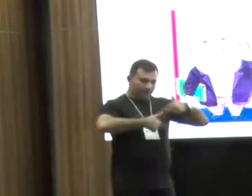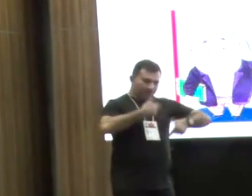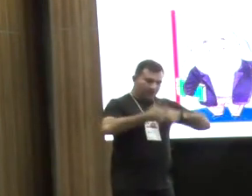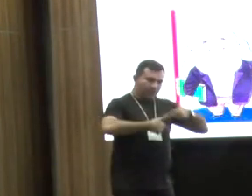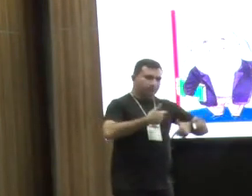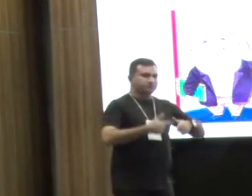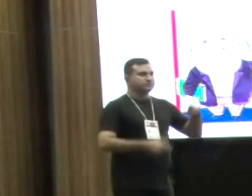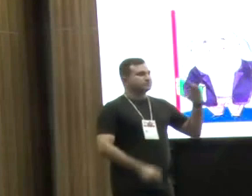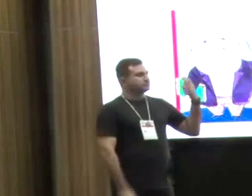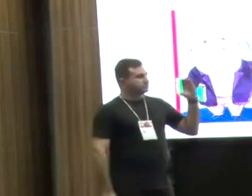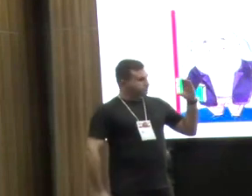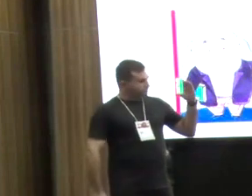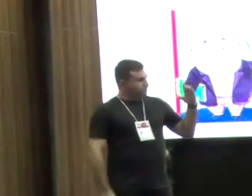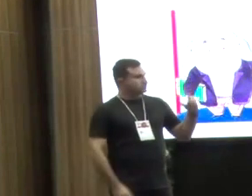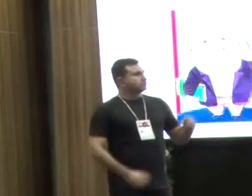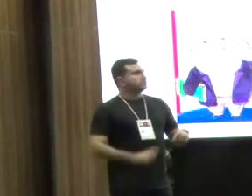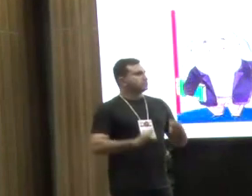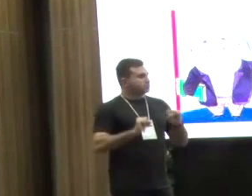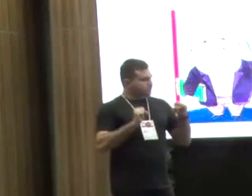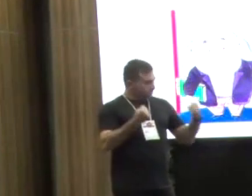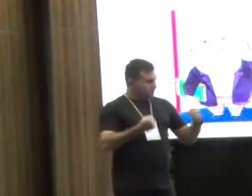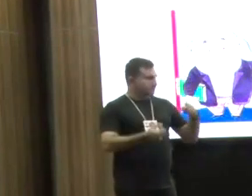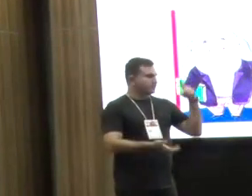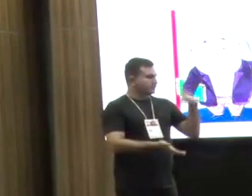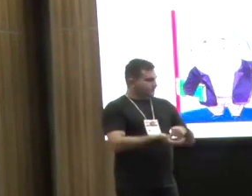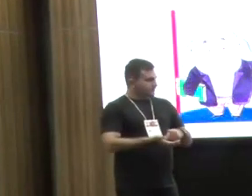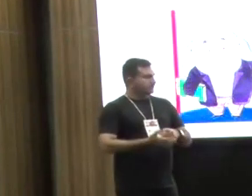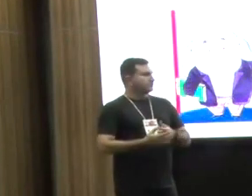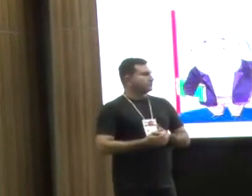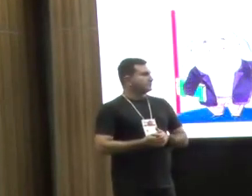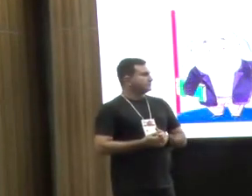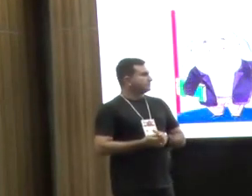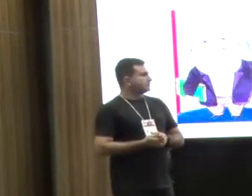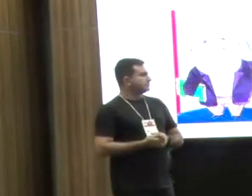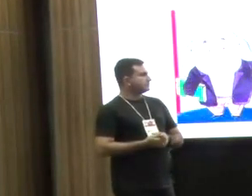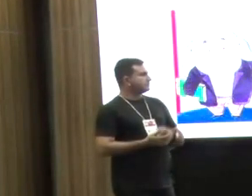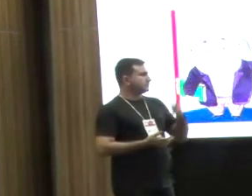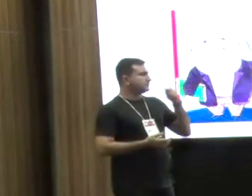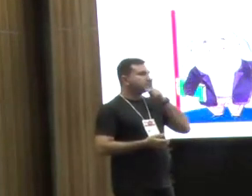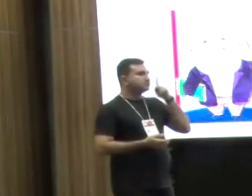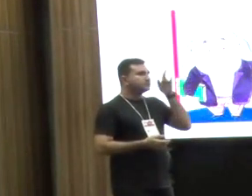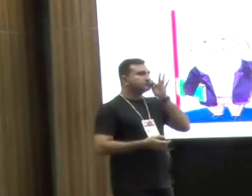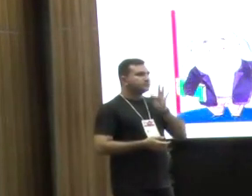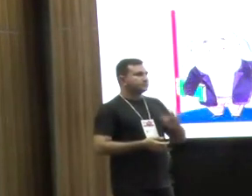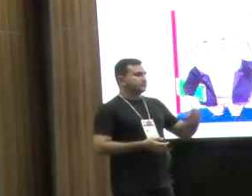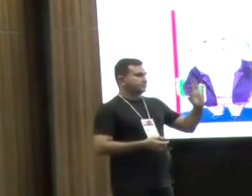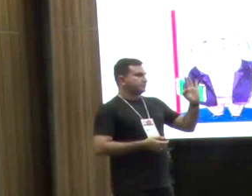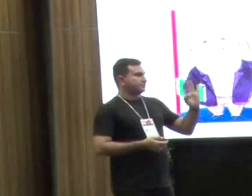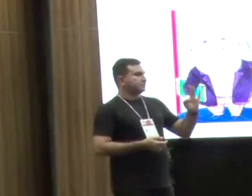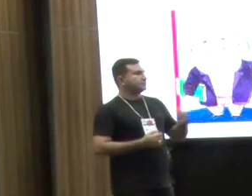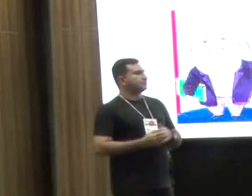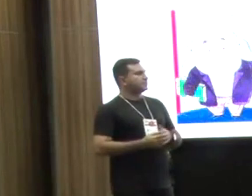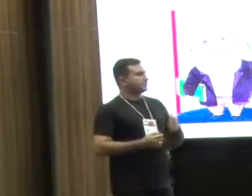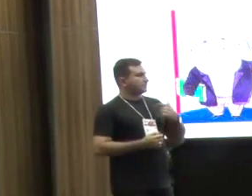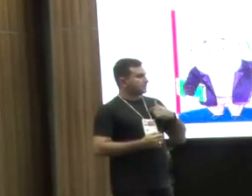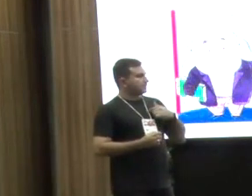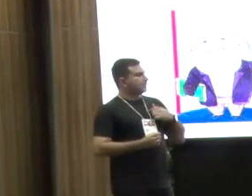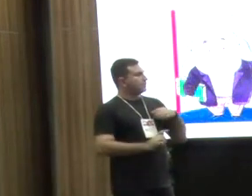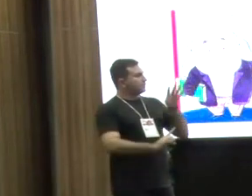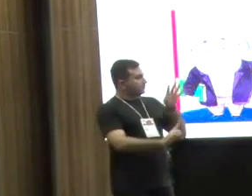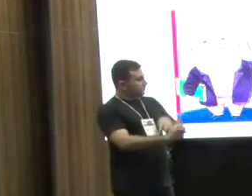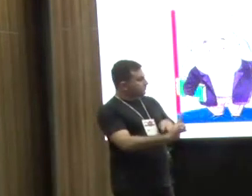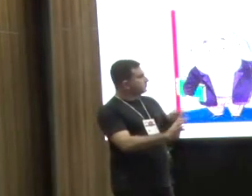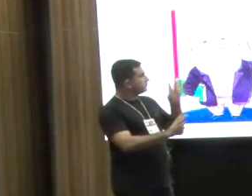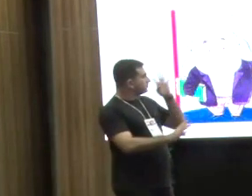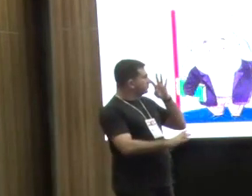ciência, que trabalhe com a verdade. E Paulo Freire, a quem eu honro,